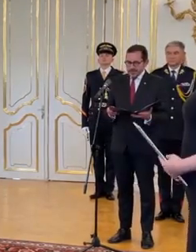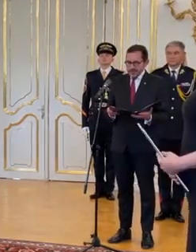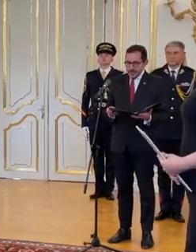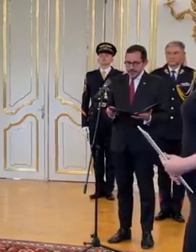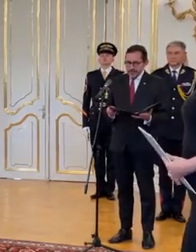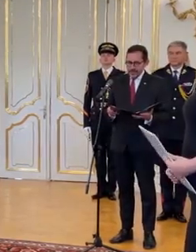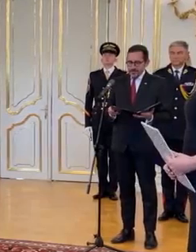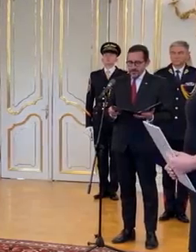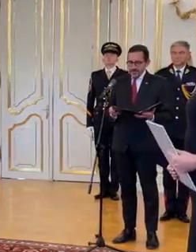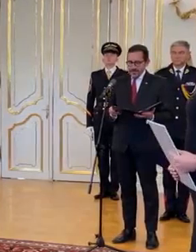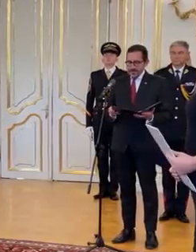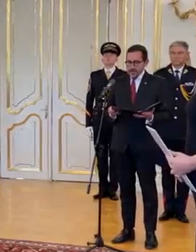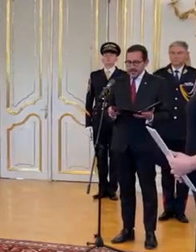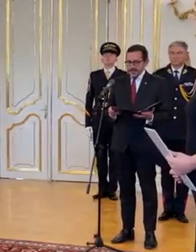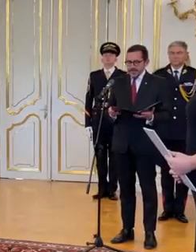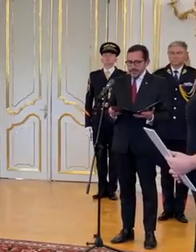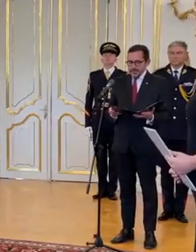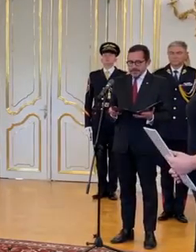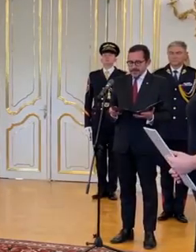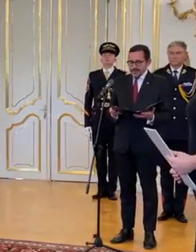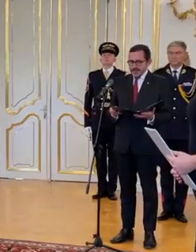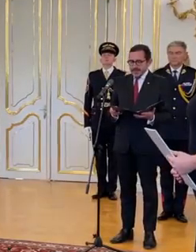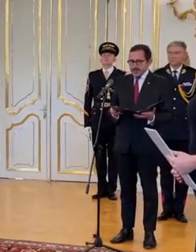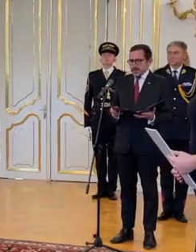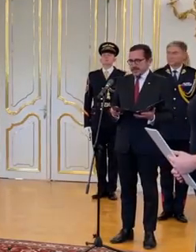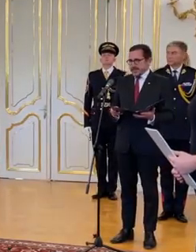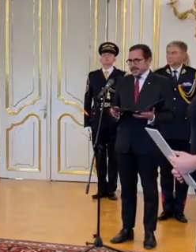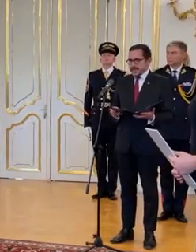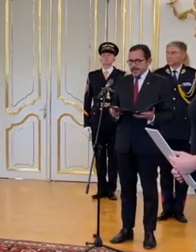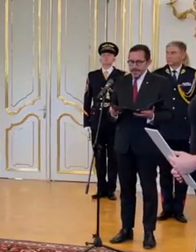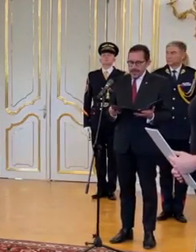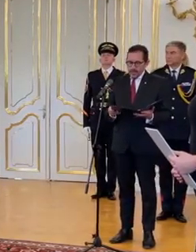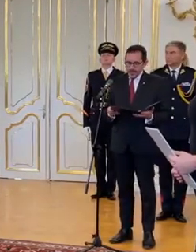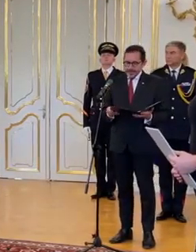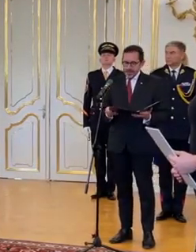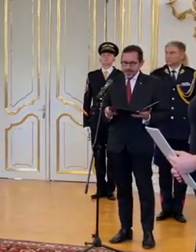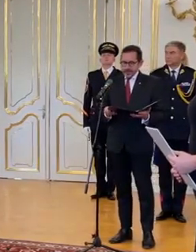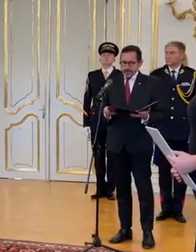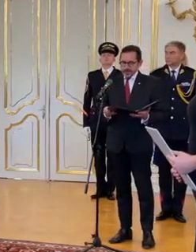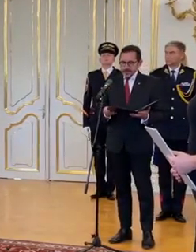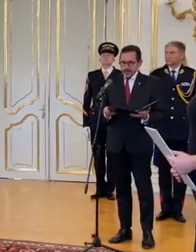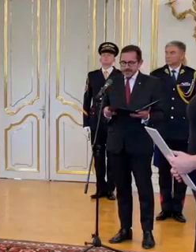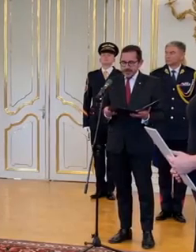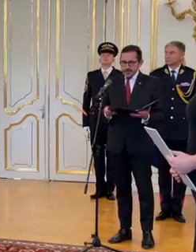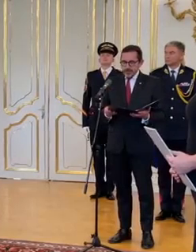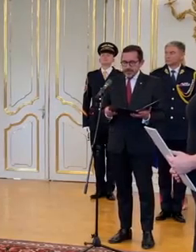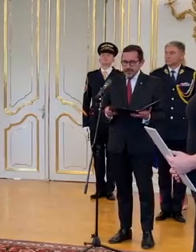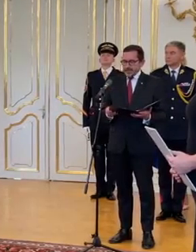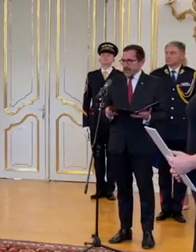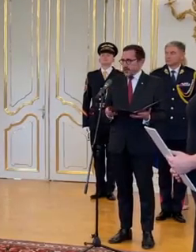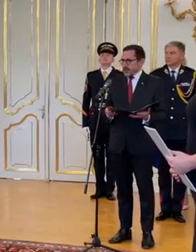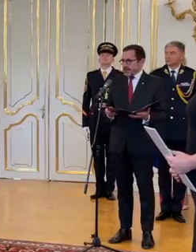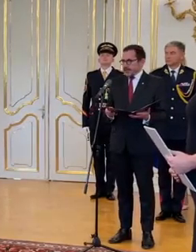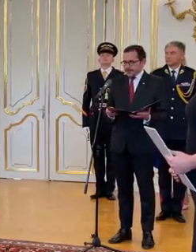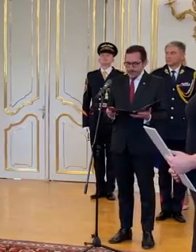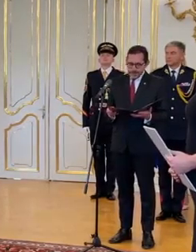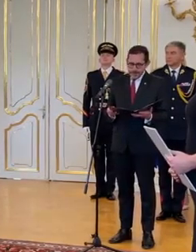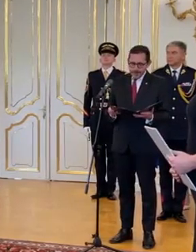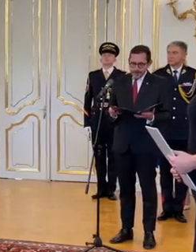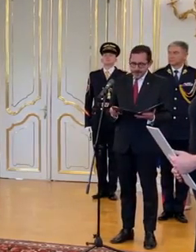vlády Slovenskej republiky povereného riadením Ministerstva zahraničných vecí a európskych záležitostí Slovenskej republiky Ivana